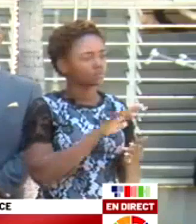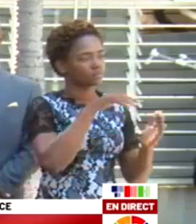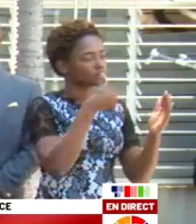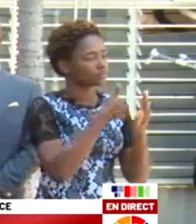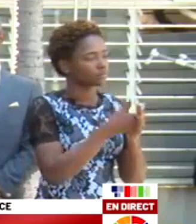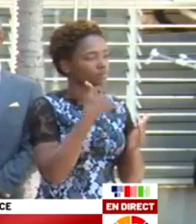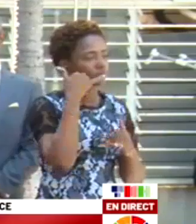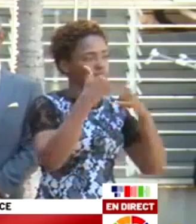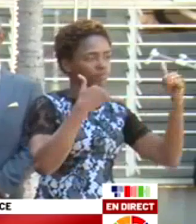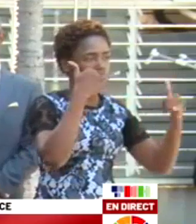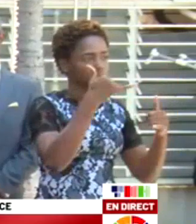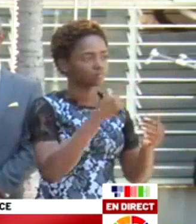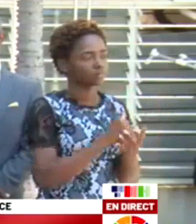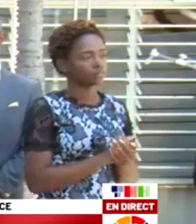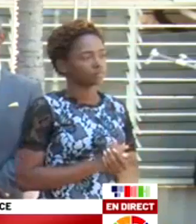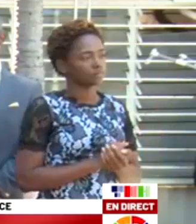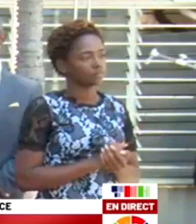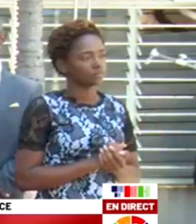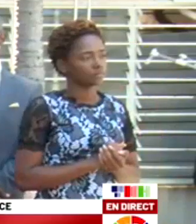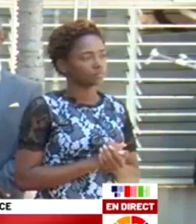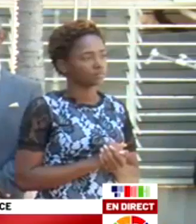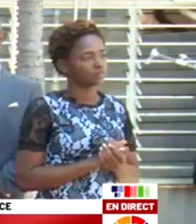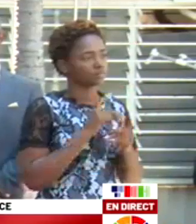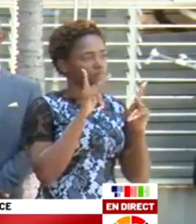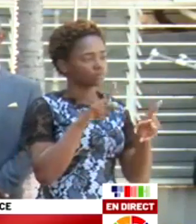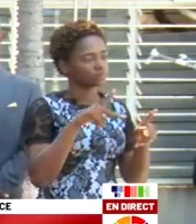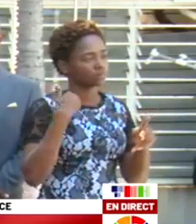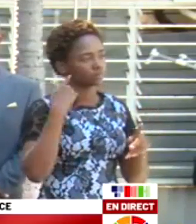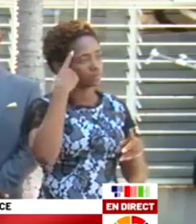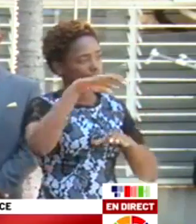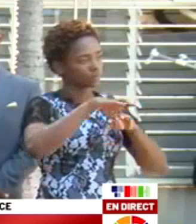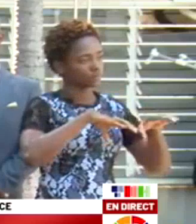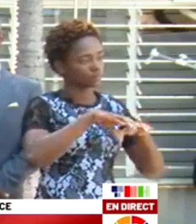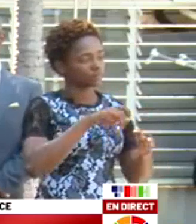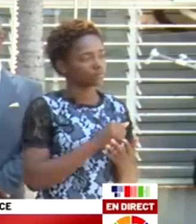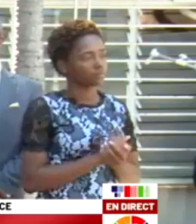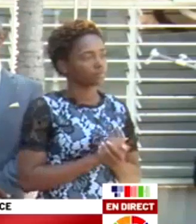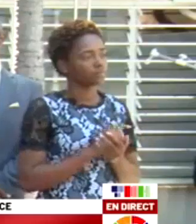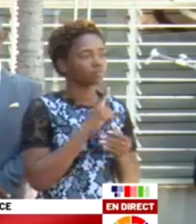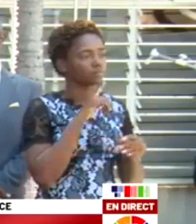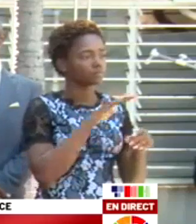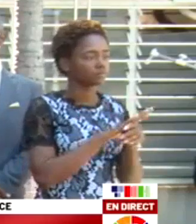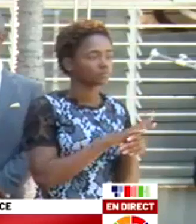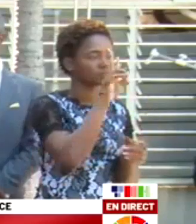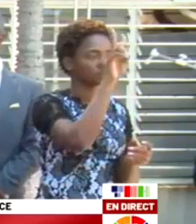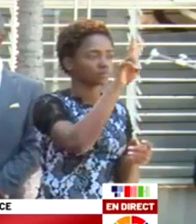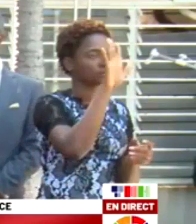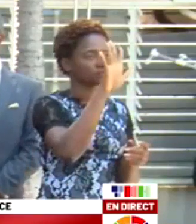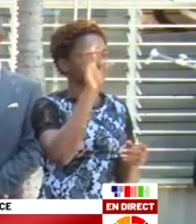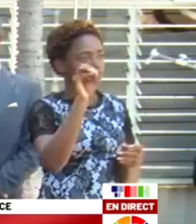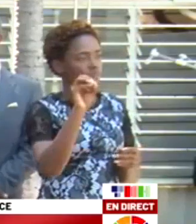quantité d'appels que le monde a bien pour nous faire. On croit qu'il y a arrivé jusqu'à 250